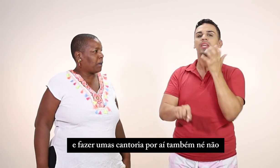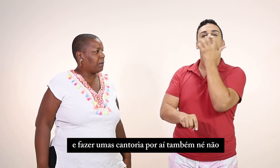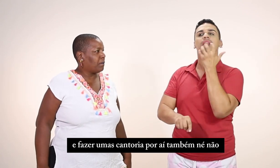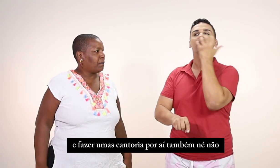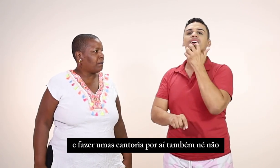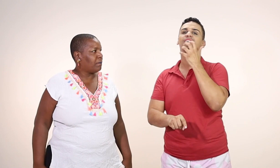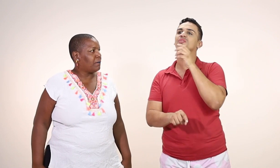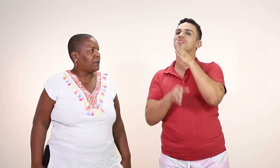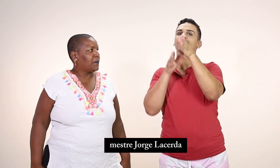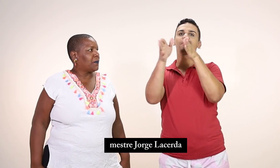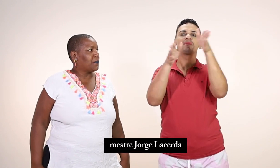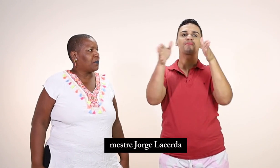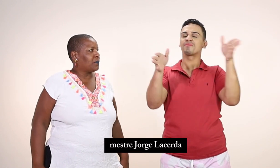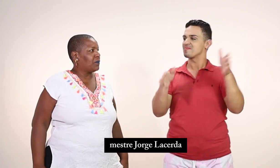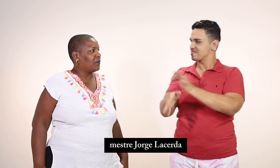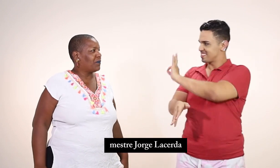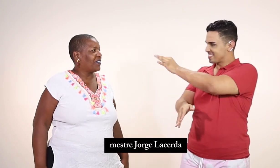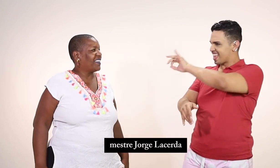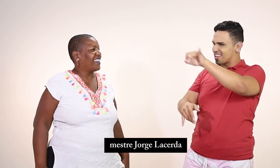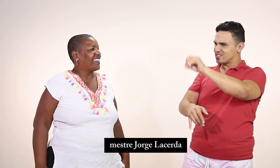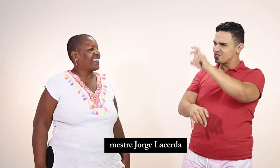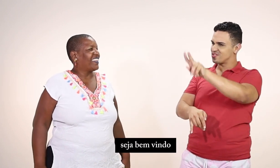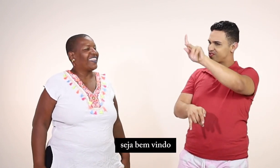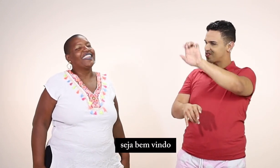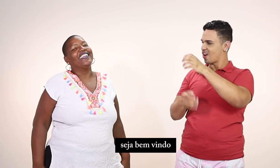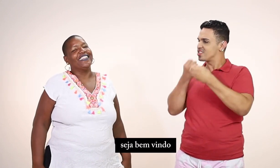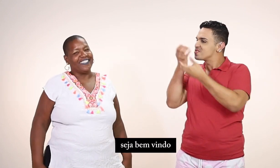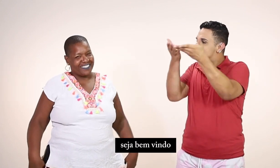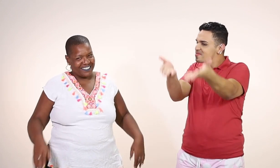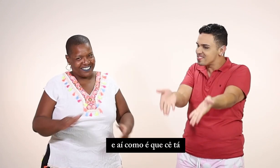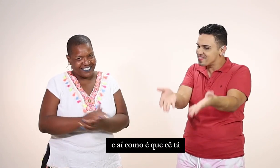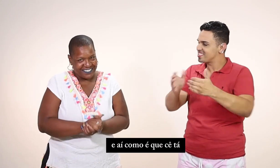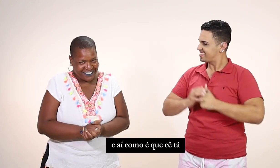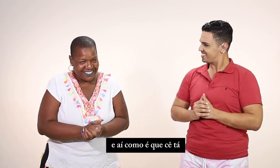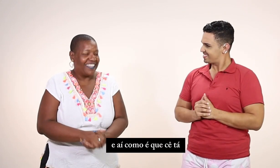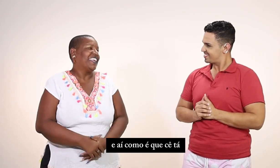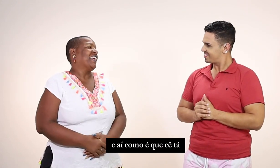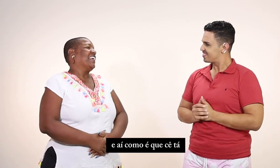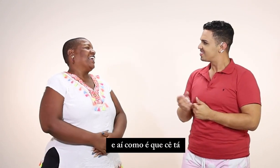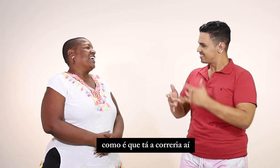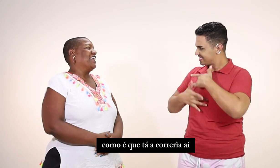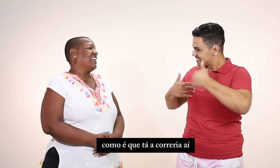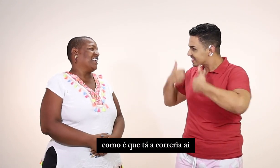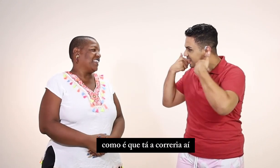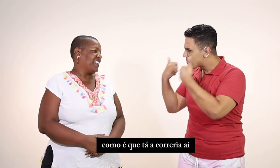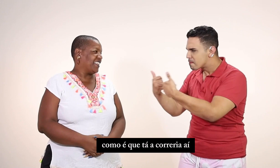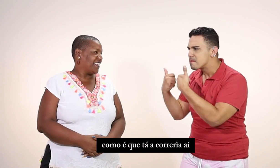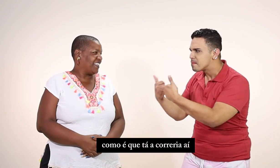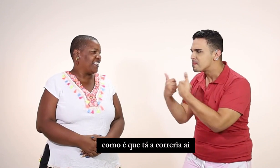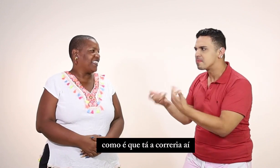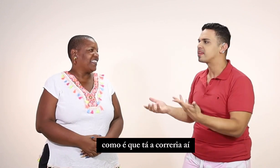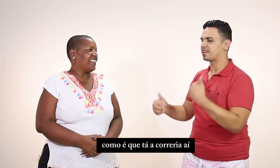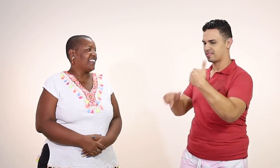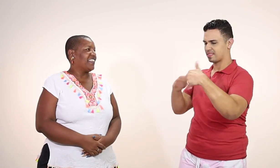né não? Mestre Jorge Lacerda, seja bem-vindo. E aí, como é que você tá? Como é que tá a correria aí? Com